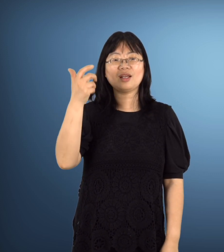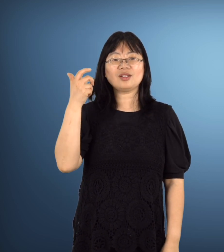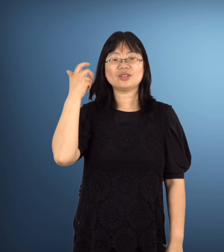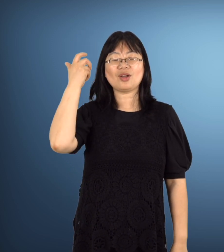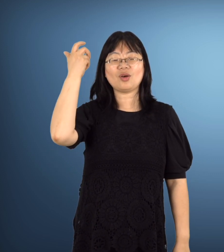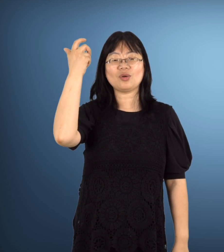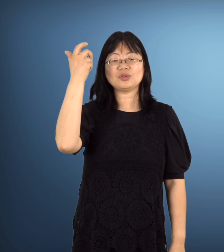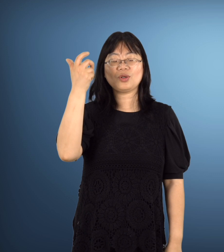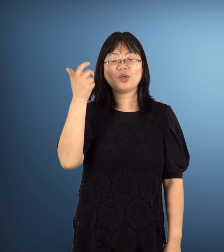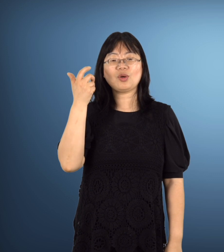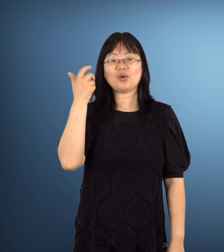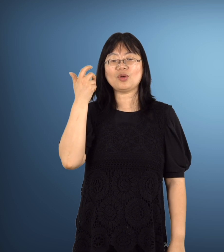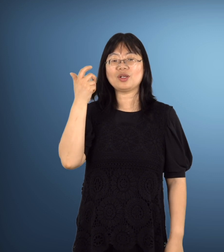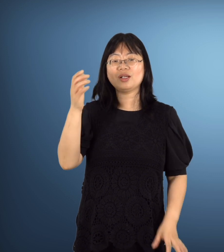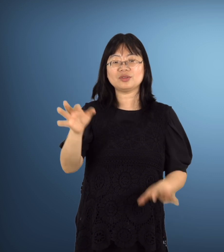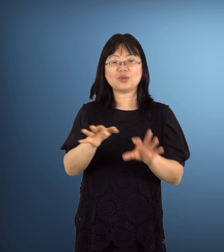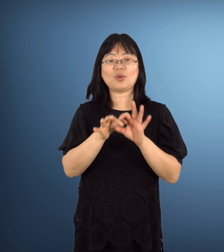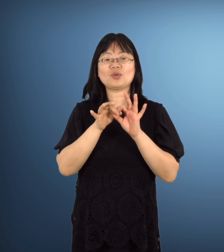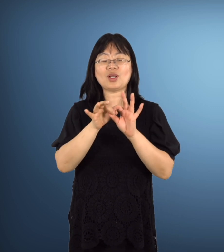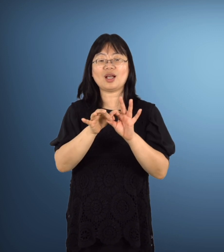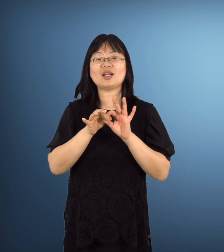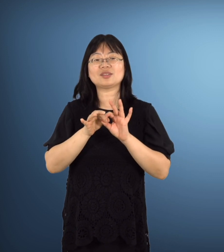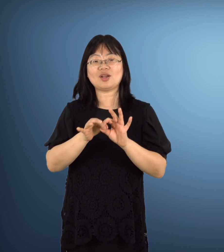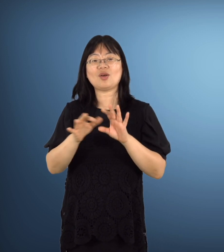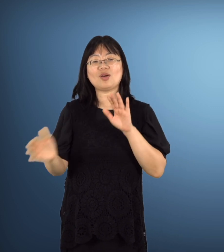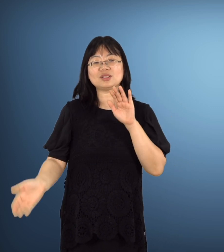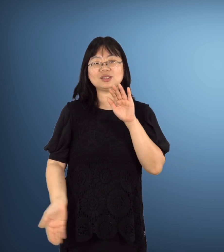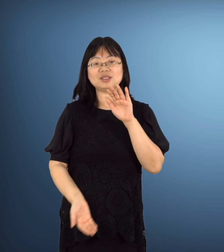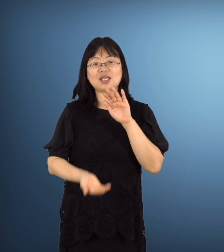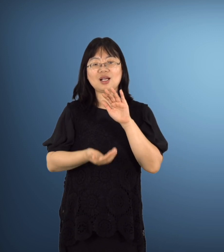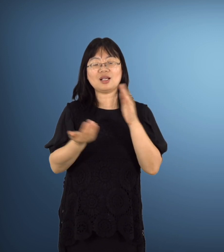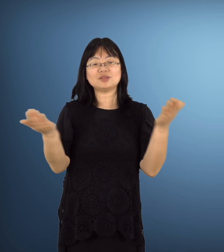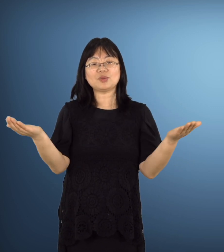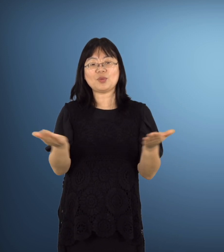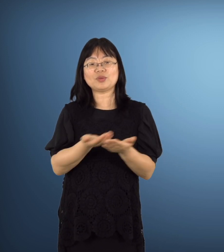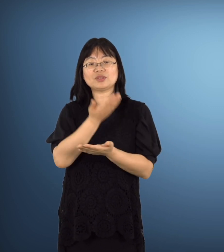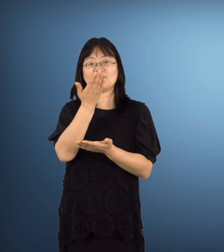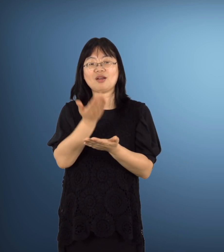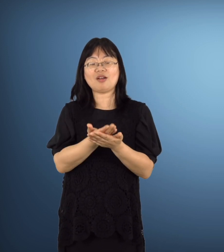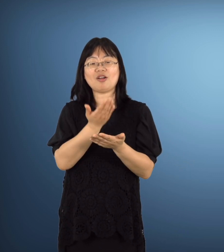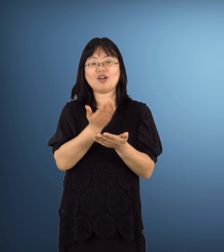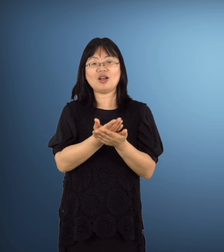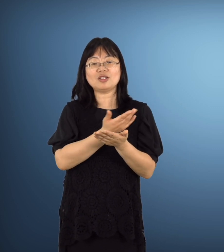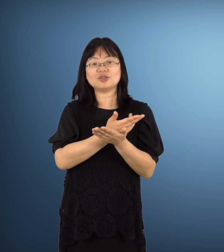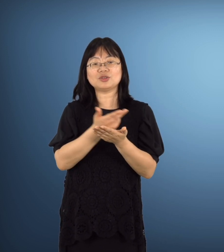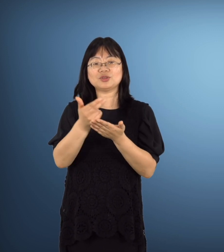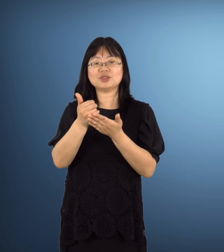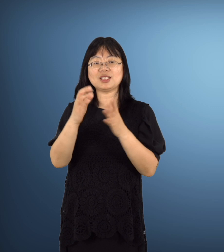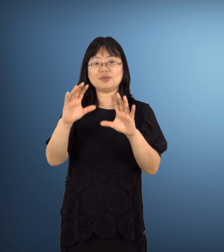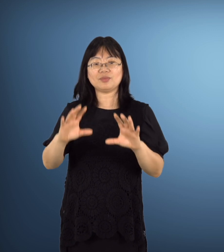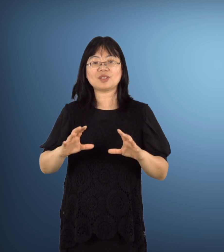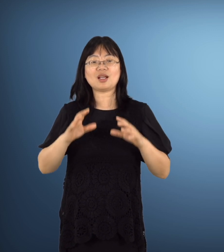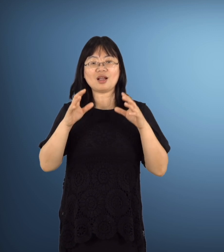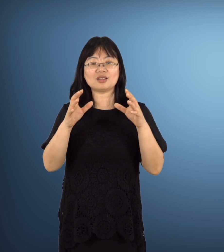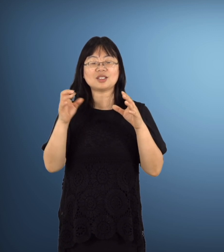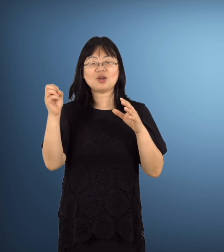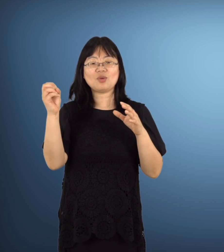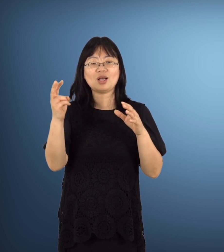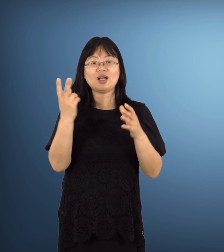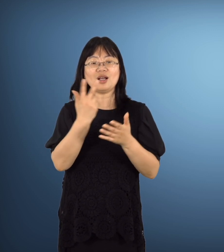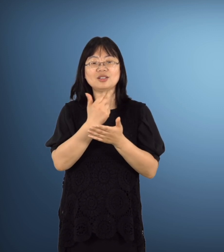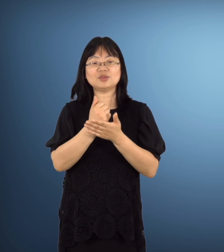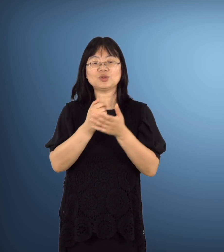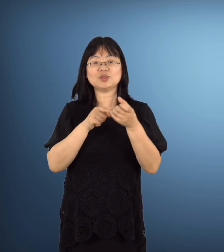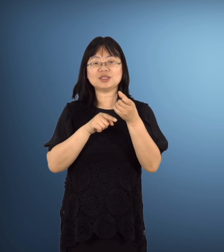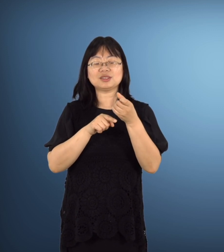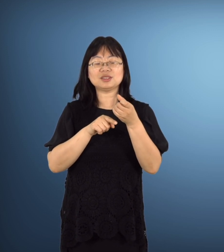연약한 내 영혼 통하여 일하소서. 주님